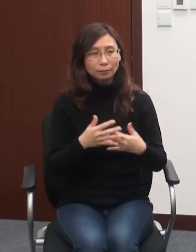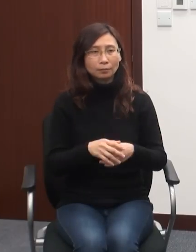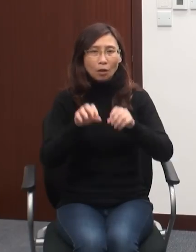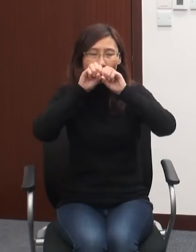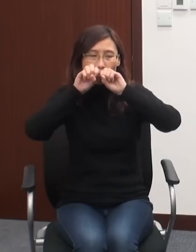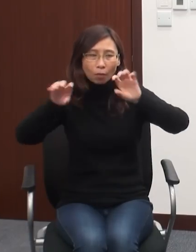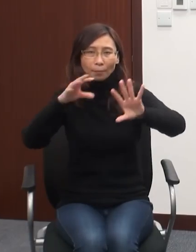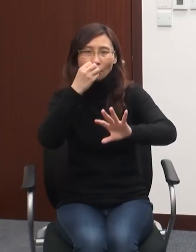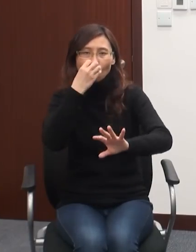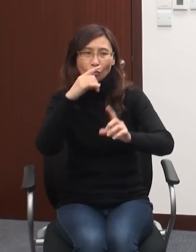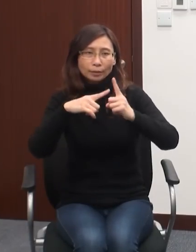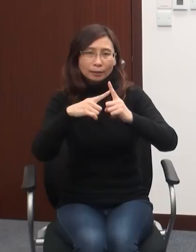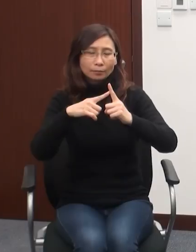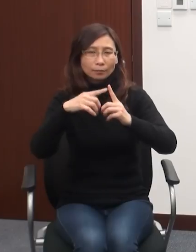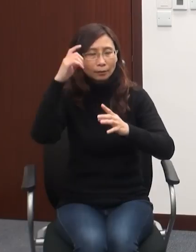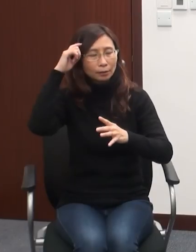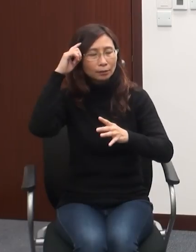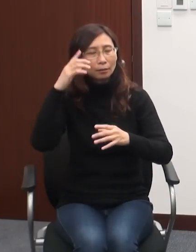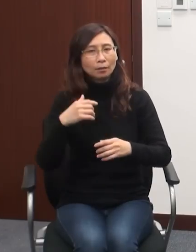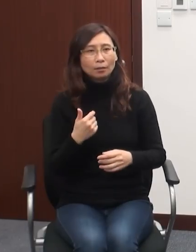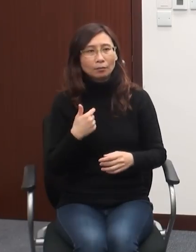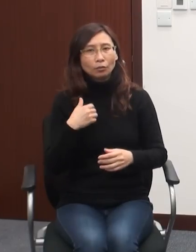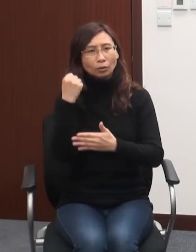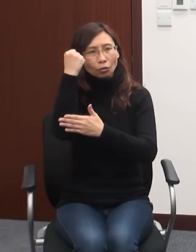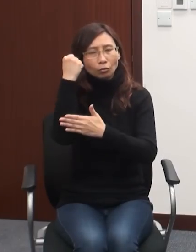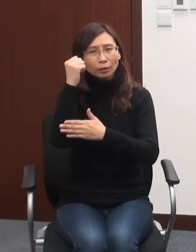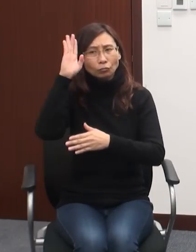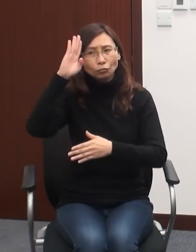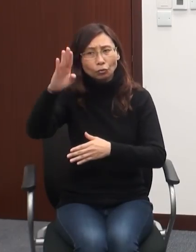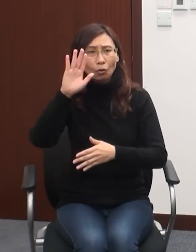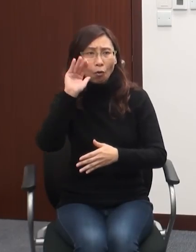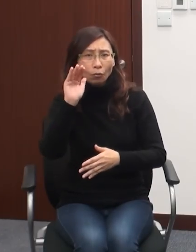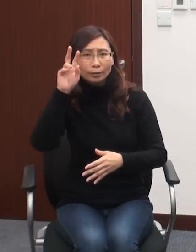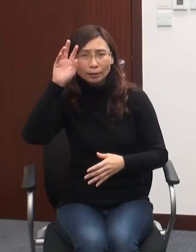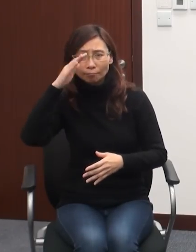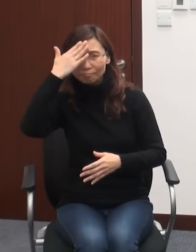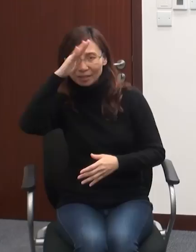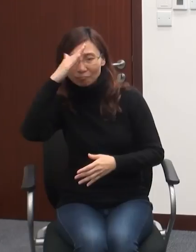港人講，即係我哋抗爭。在未來可見的抗爭之後，由而家去到